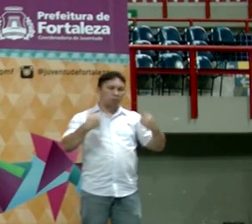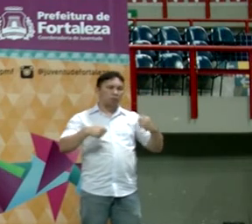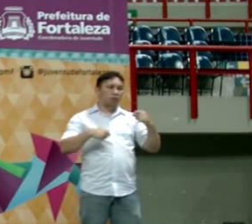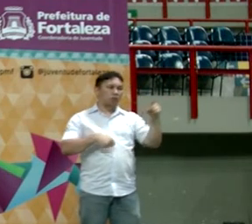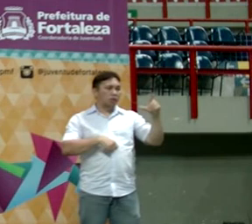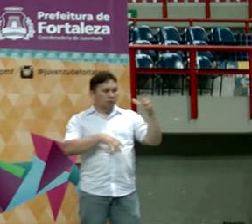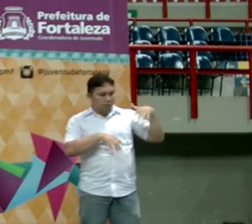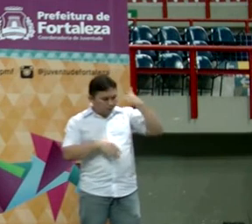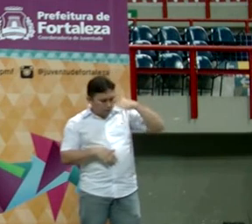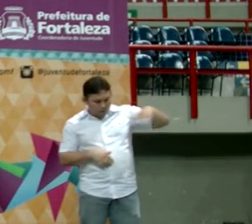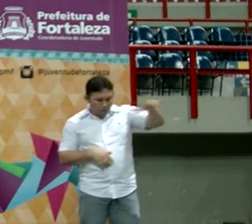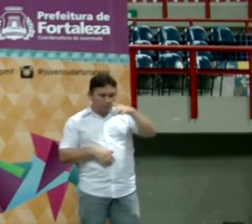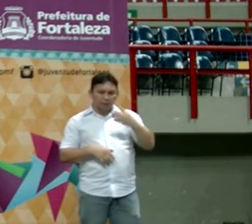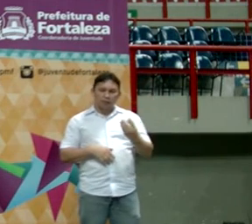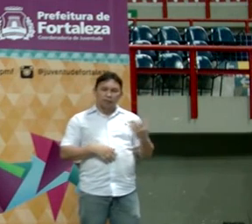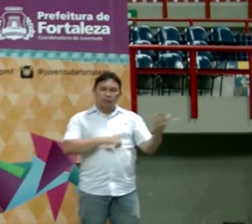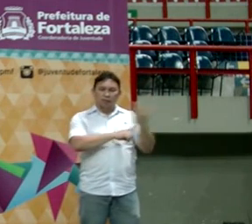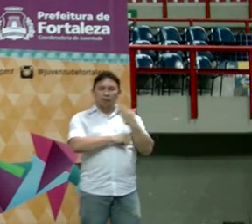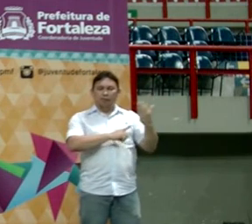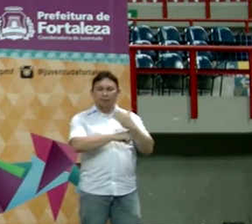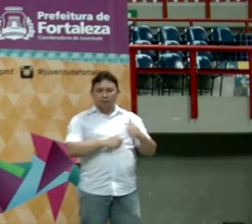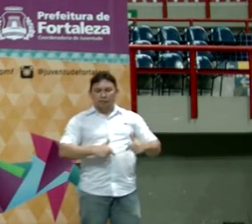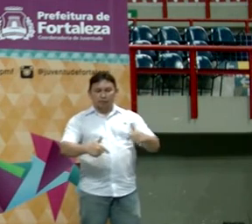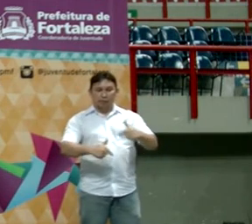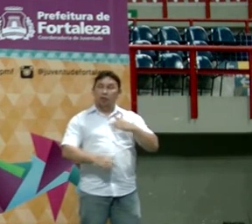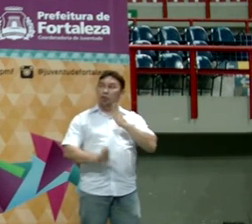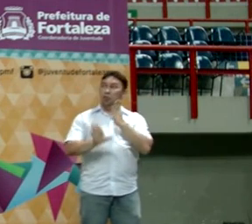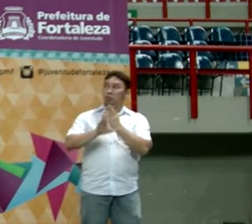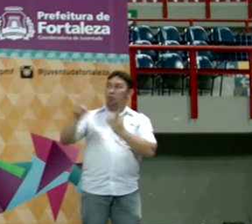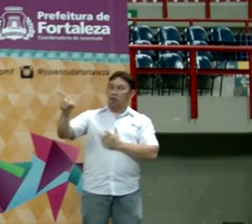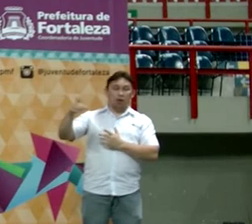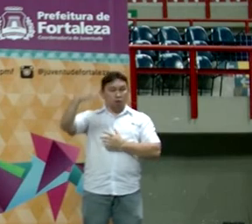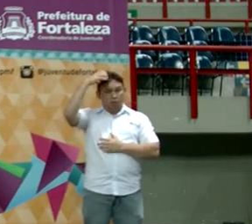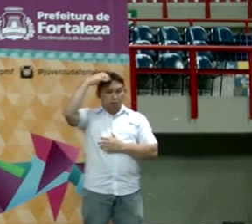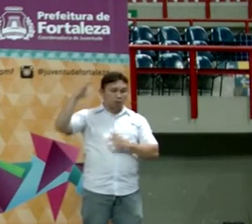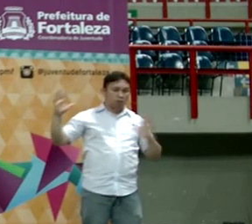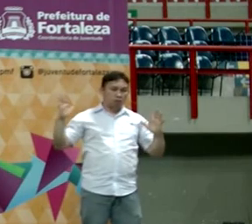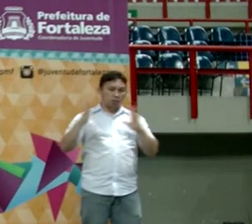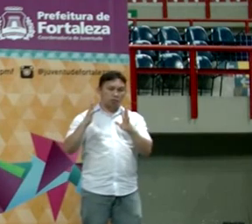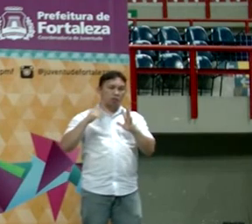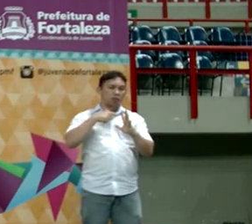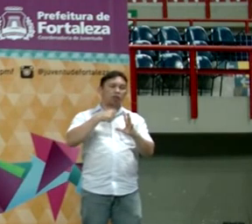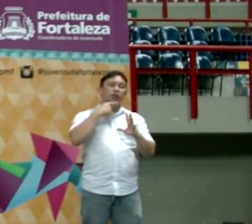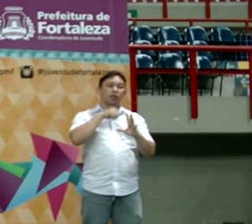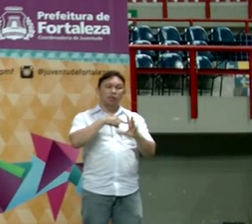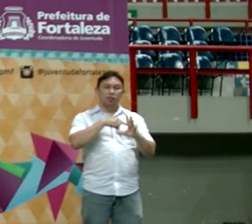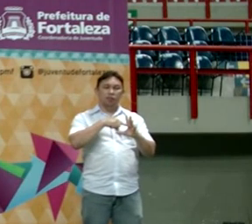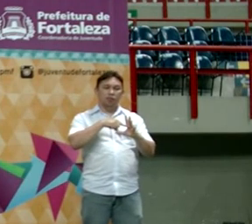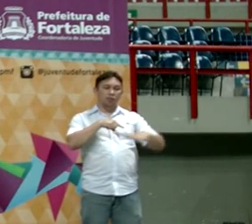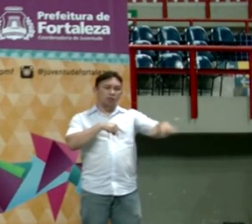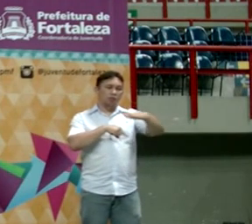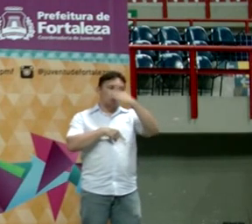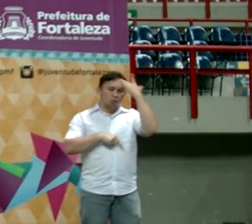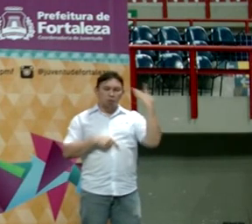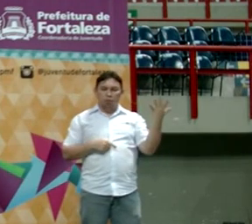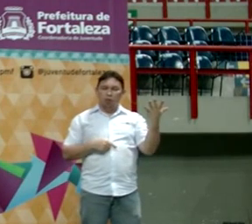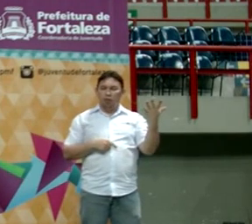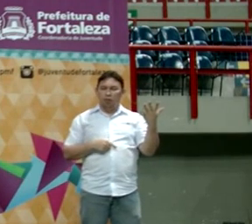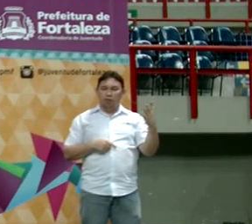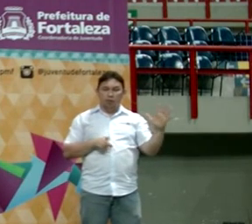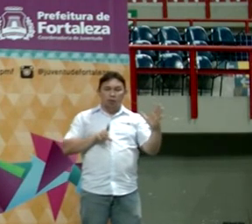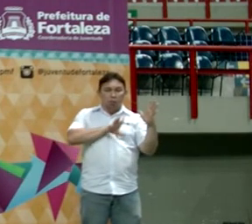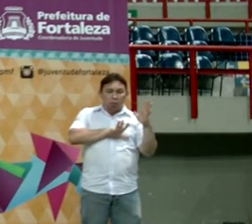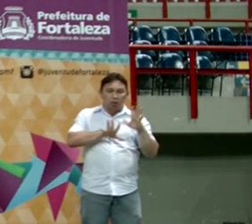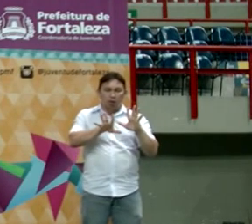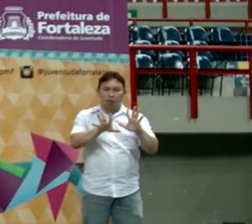Precisa, porque ela precisa do povo, que alguém vai ter que enfrentar o exército do rei, né? Aí quem é que ela botar para enfrentar o exército do rei? O povo. E por que ela